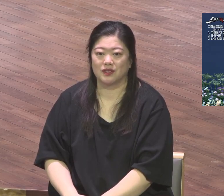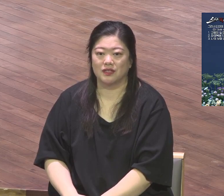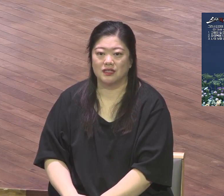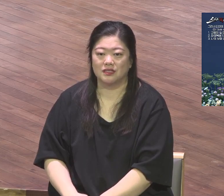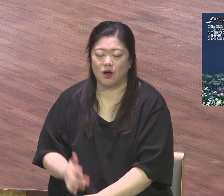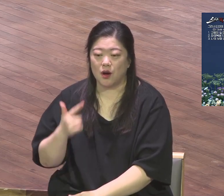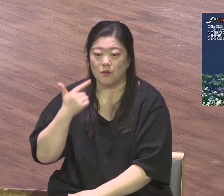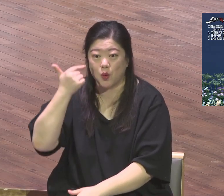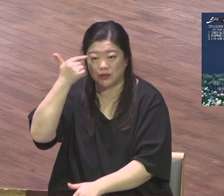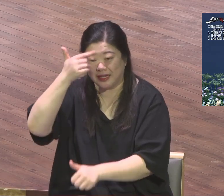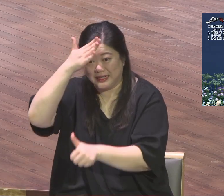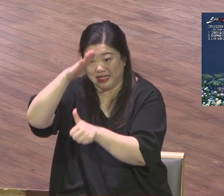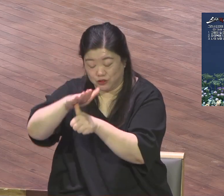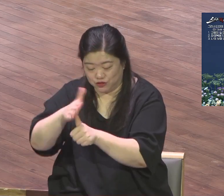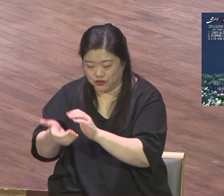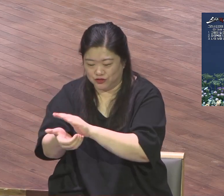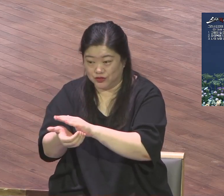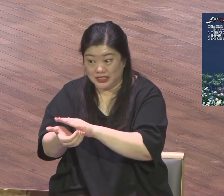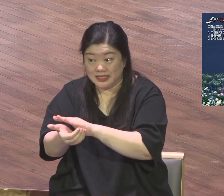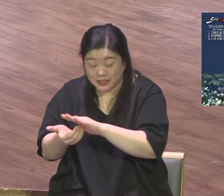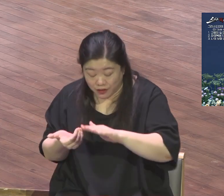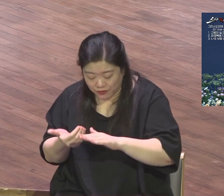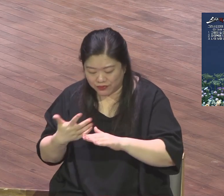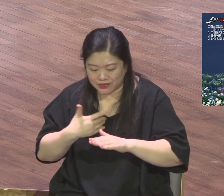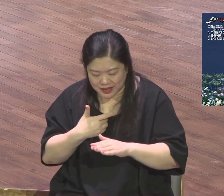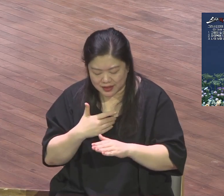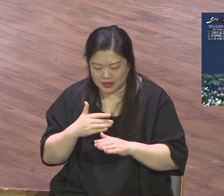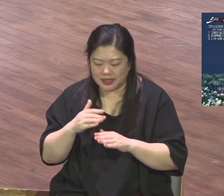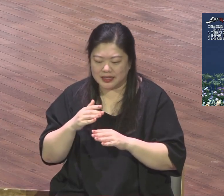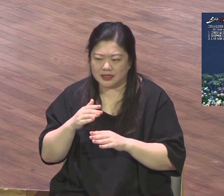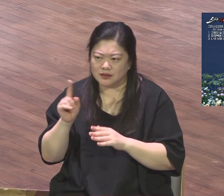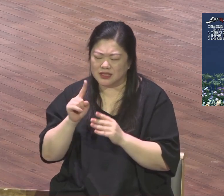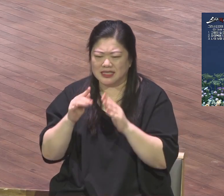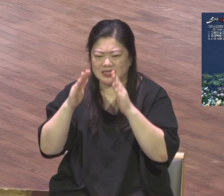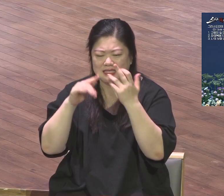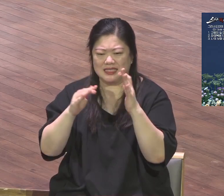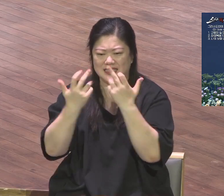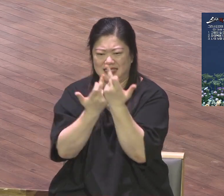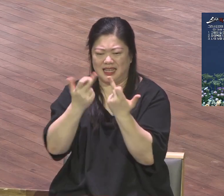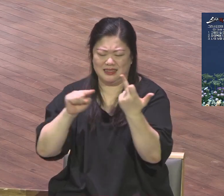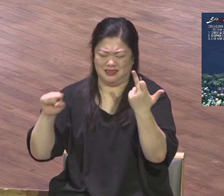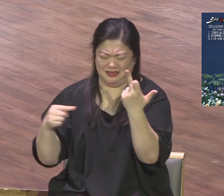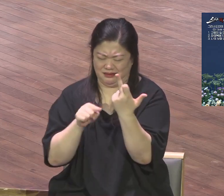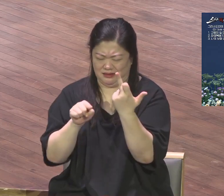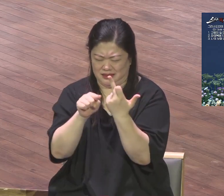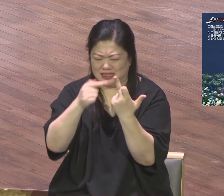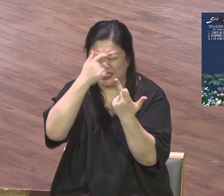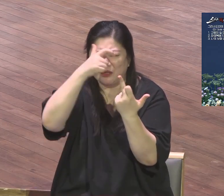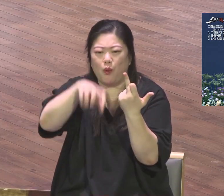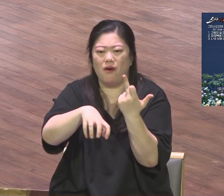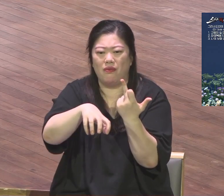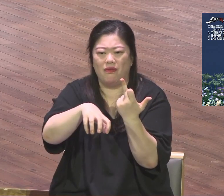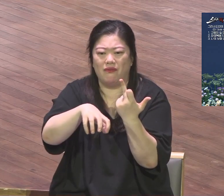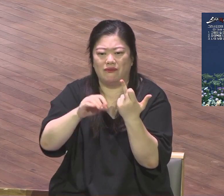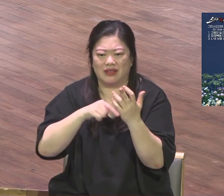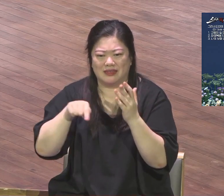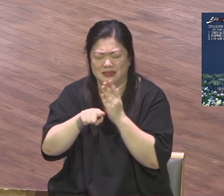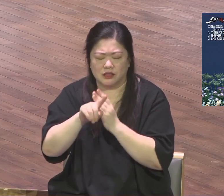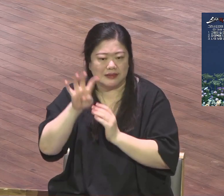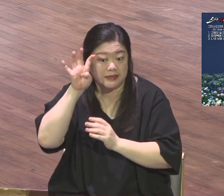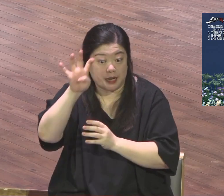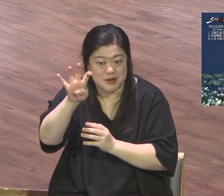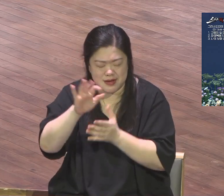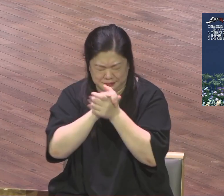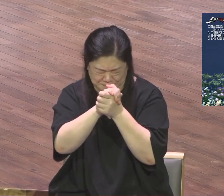제1기도원에서 40일간 금식기도를 했습니다. 당시 교회가 막 붕을 하는 거예요.